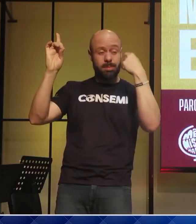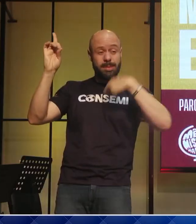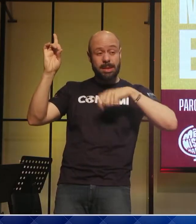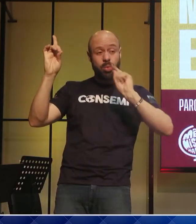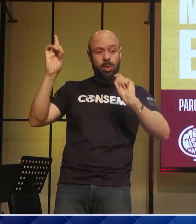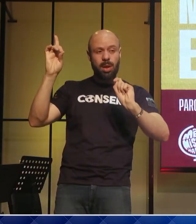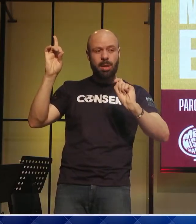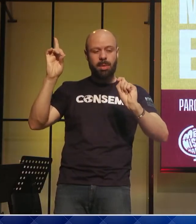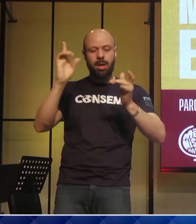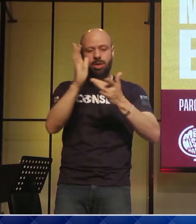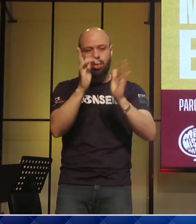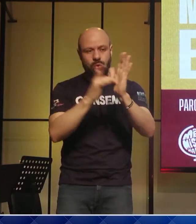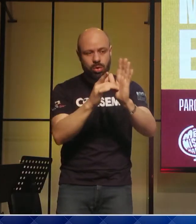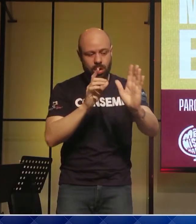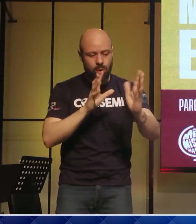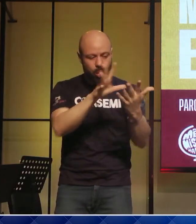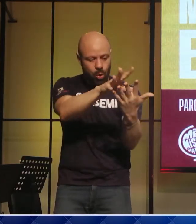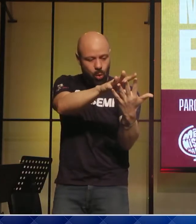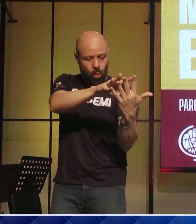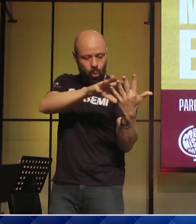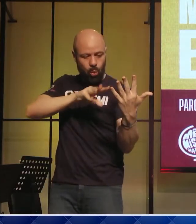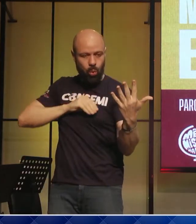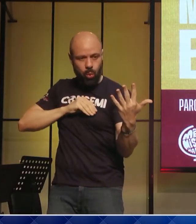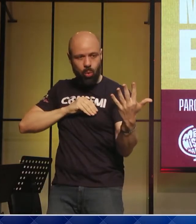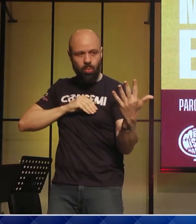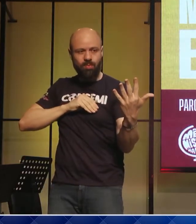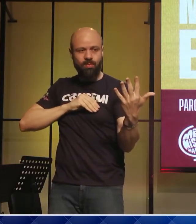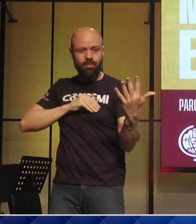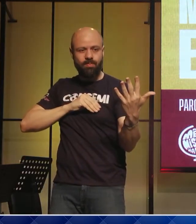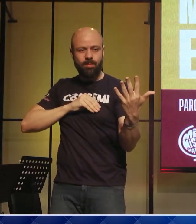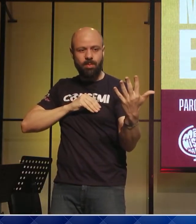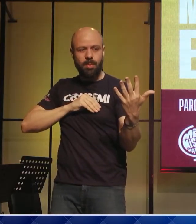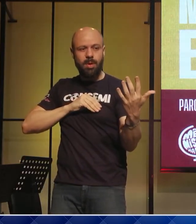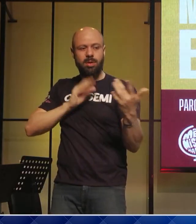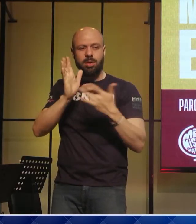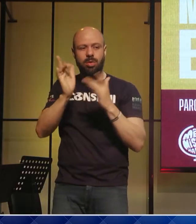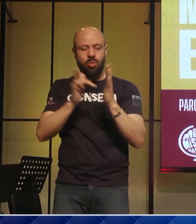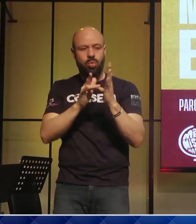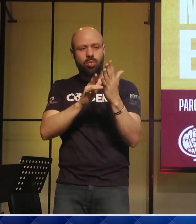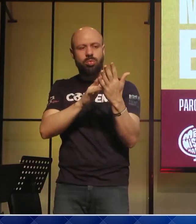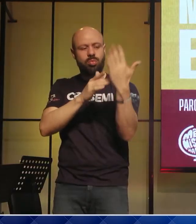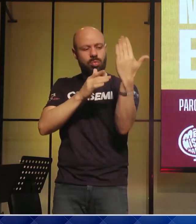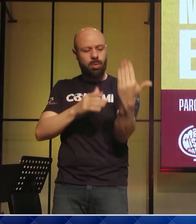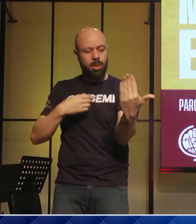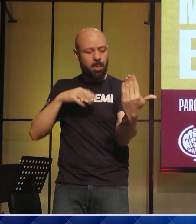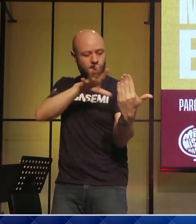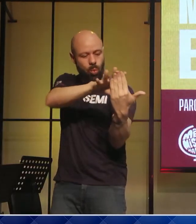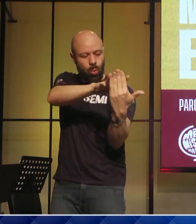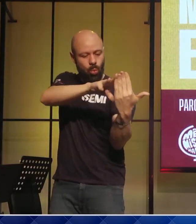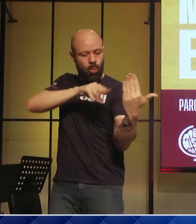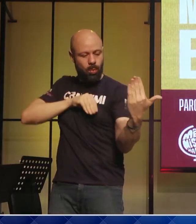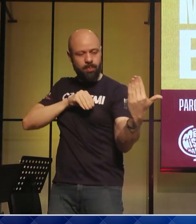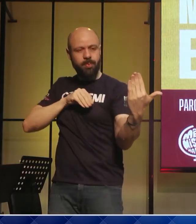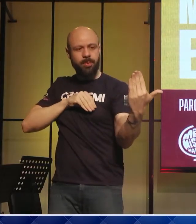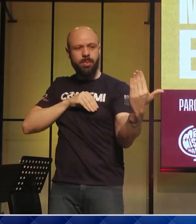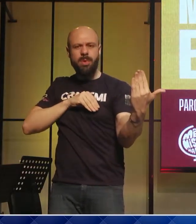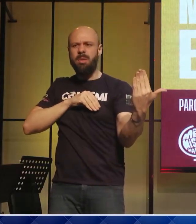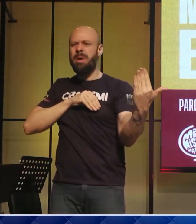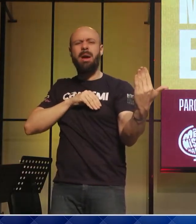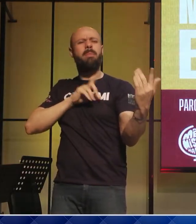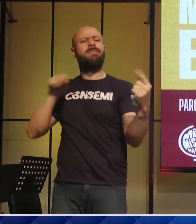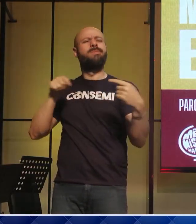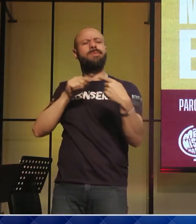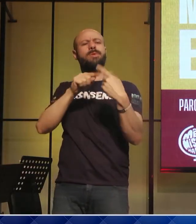Cristo. A ideia de estarmos aqui é que a gente venha dar fruto, não apenas